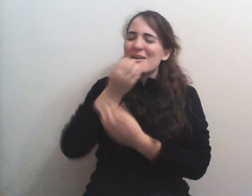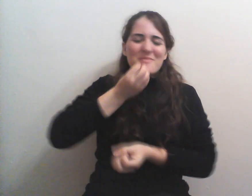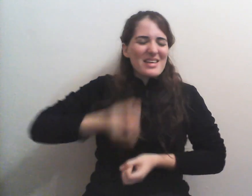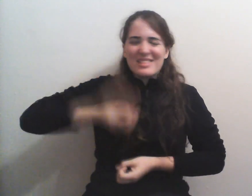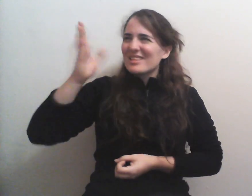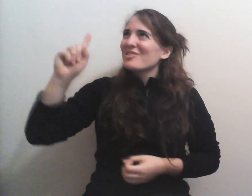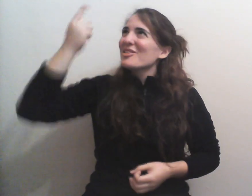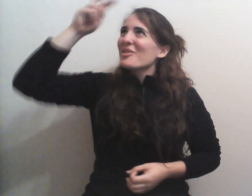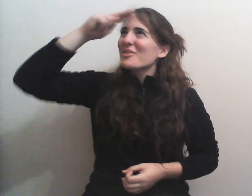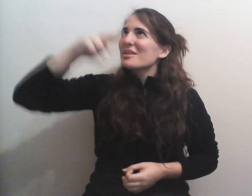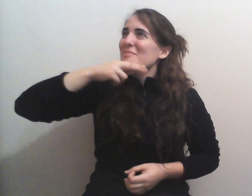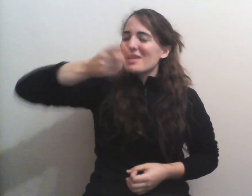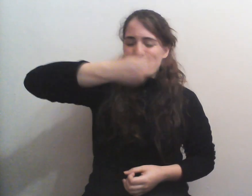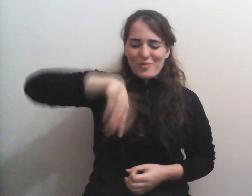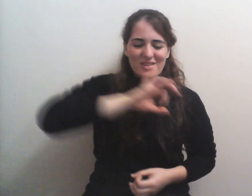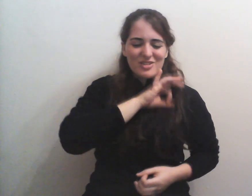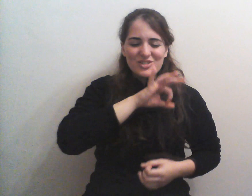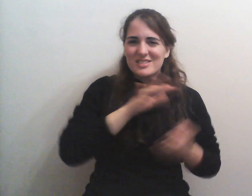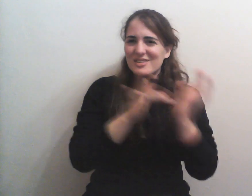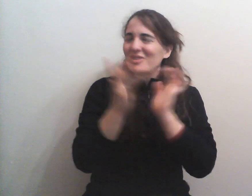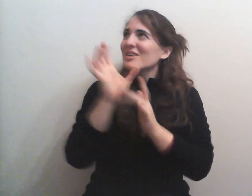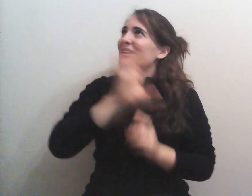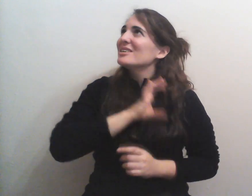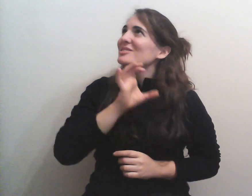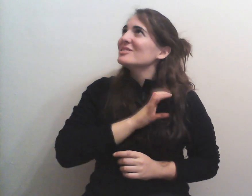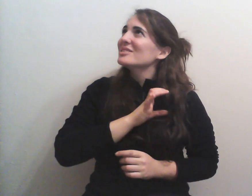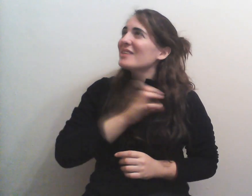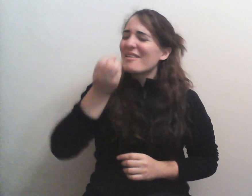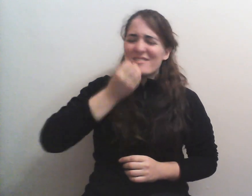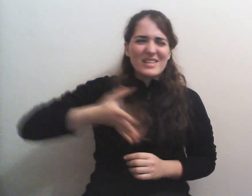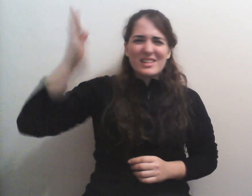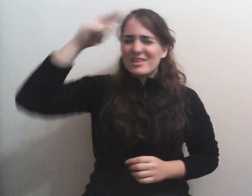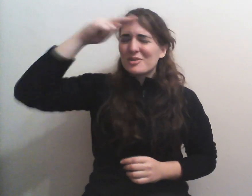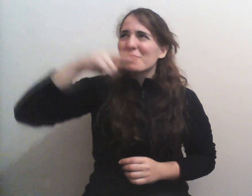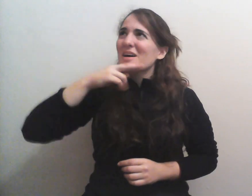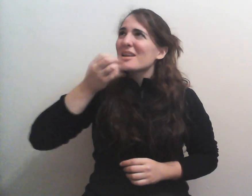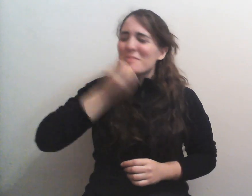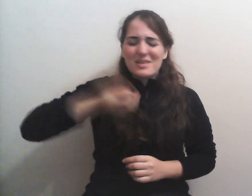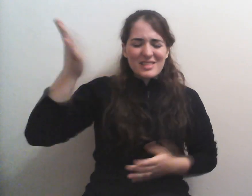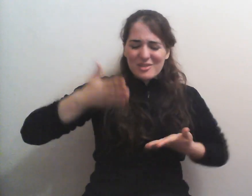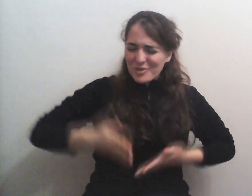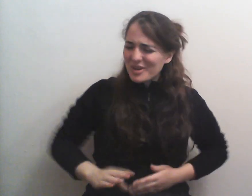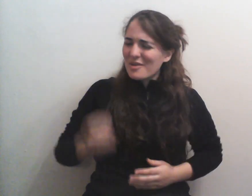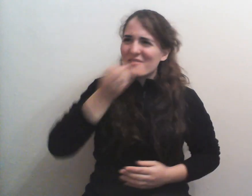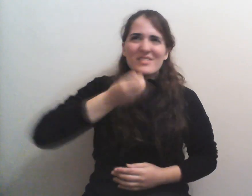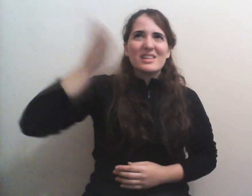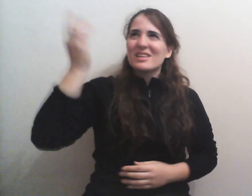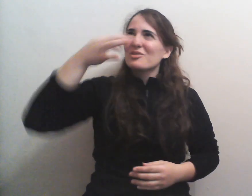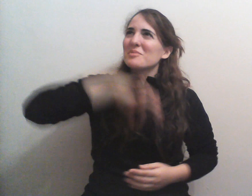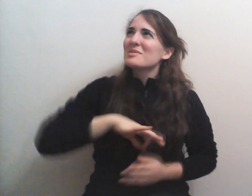Padre de nuestro Señor Jesucristo. Bendito Padre, bendito Hijo, bendito Espíritu Santo.